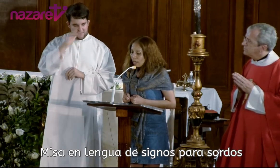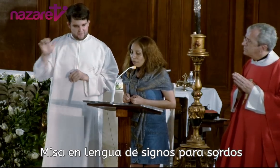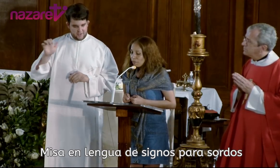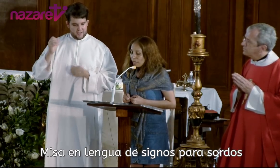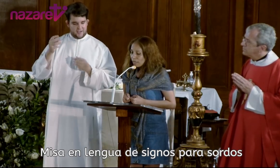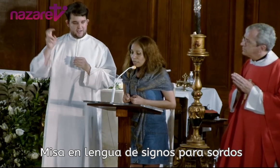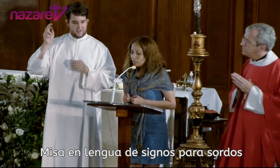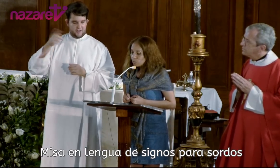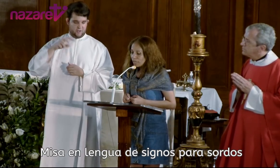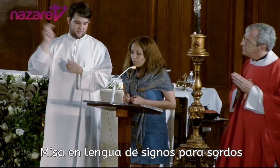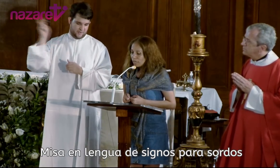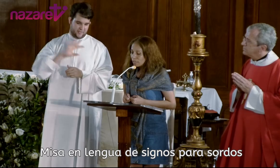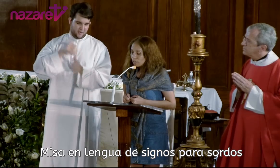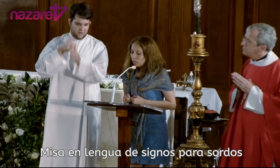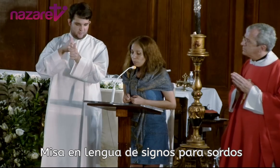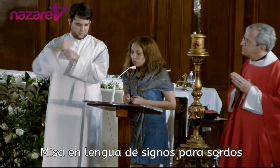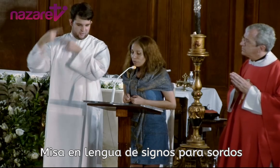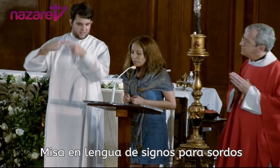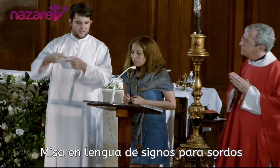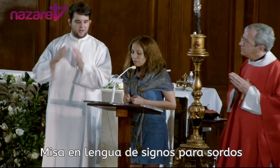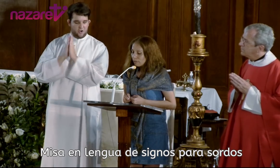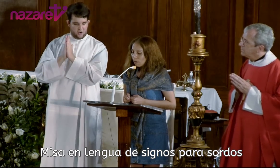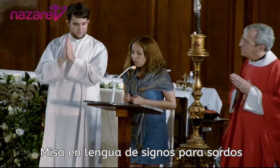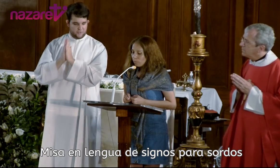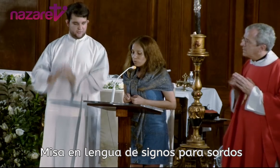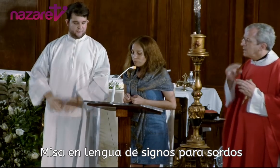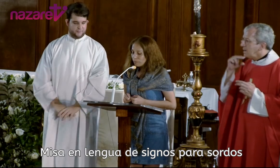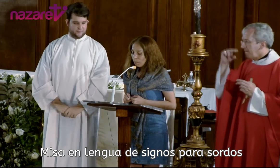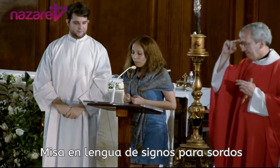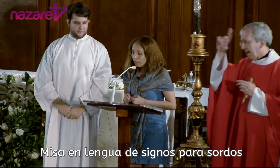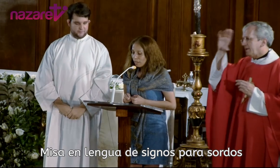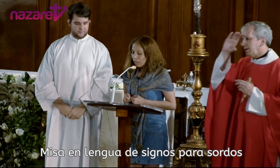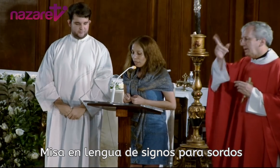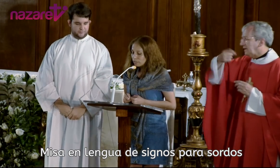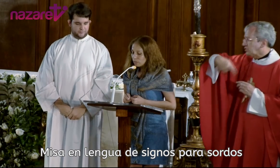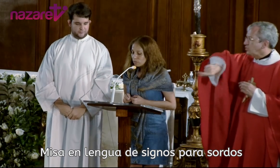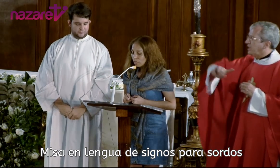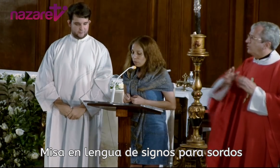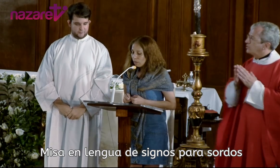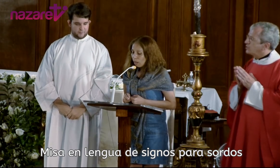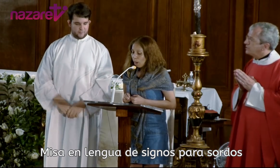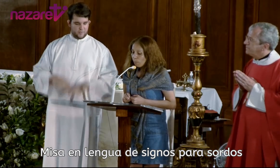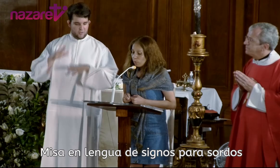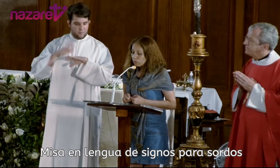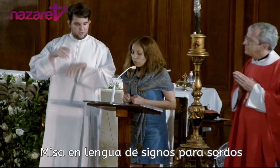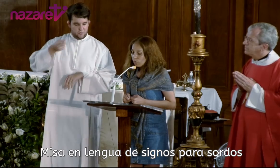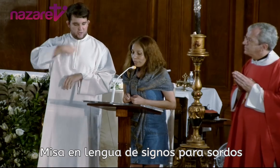fe que nos viene de los apóstoles. Oremos. Padre, escúchanos. Por nuestros